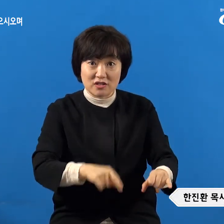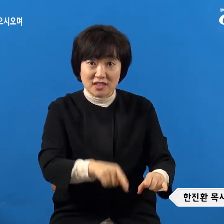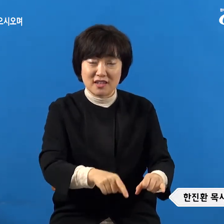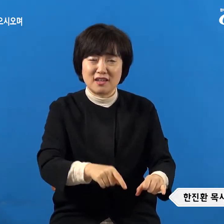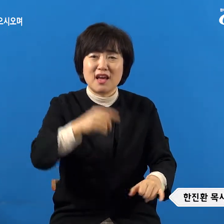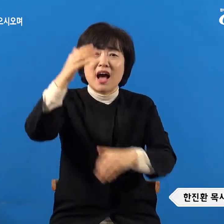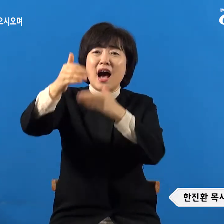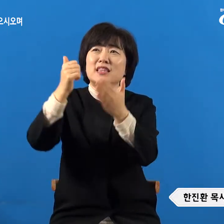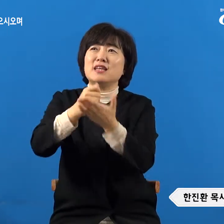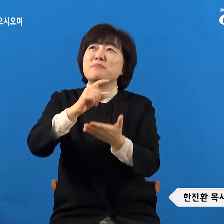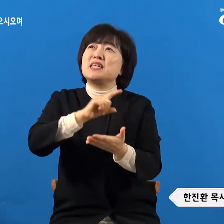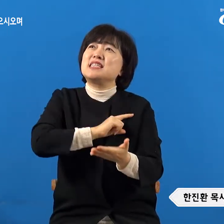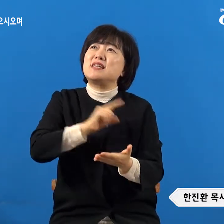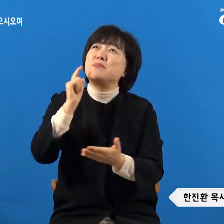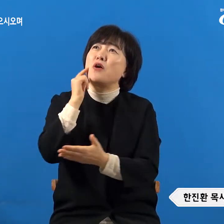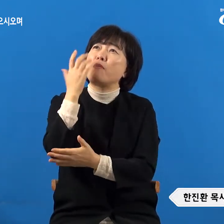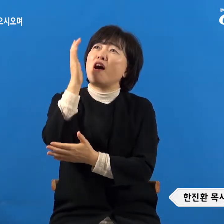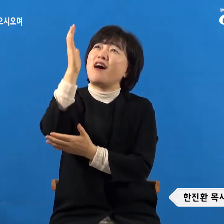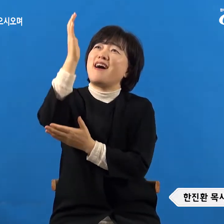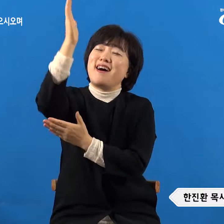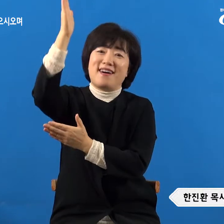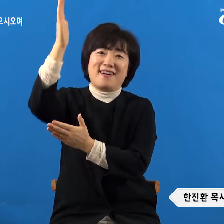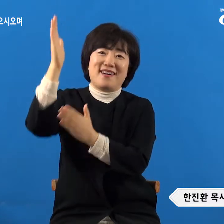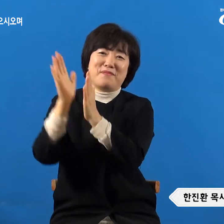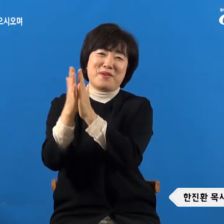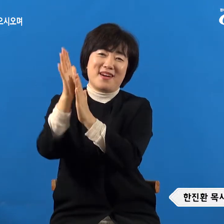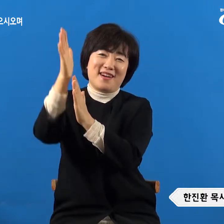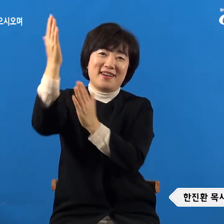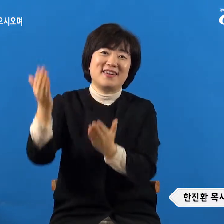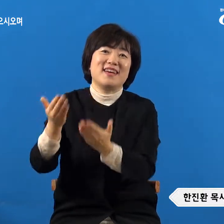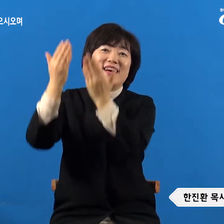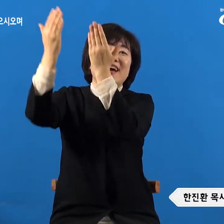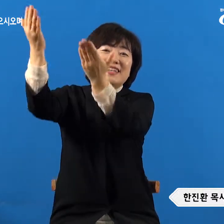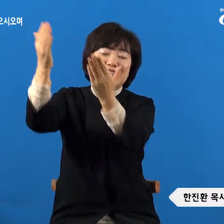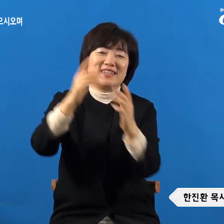생을 살 수 있기를 간절히 원합니다.